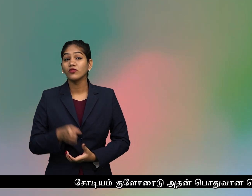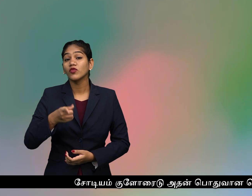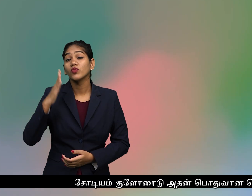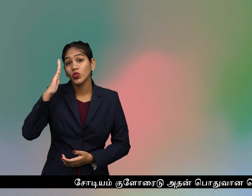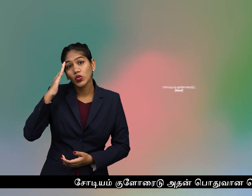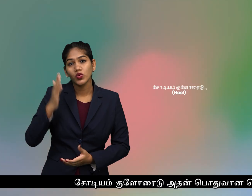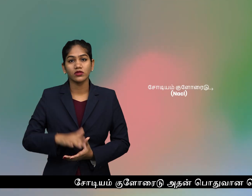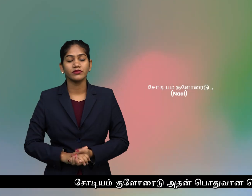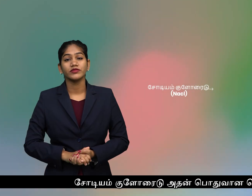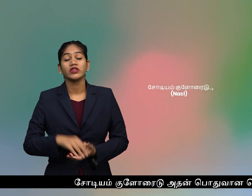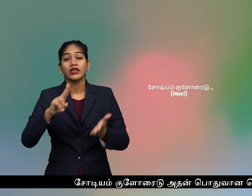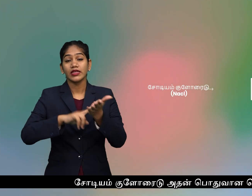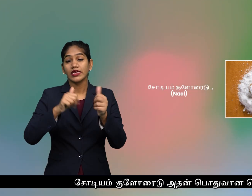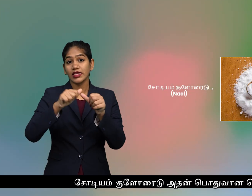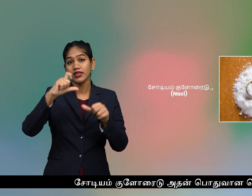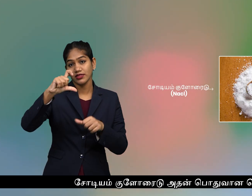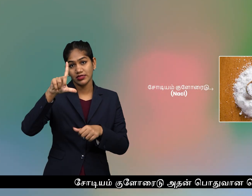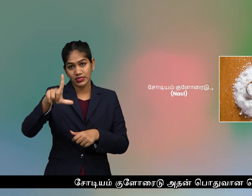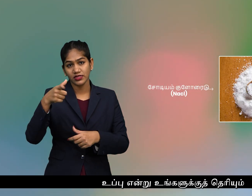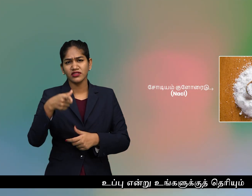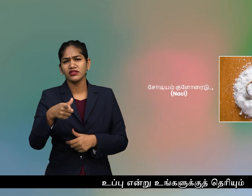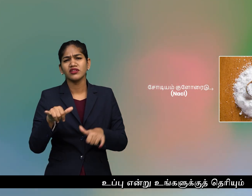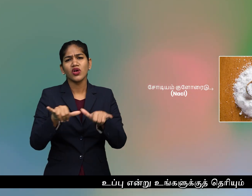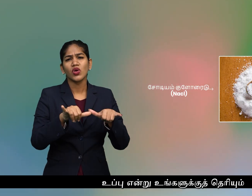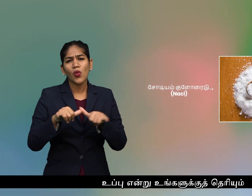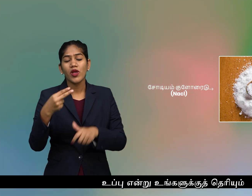சோடியம் குளோரைடு அதன் பொதுவான பெயர் உப்பு என்று உங்களுக்கு தெரியும்.